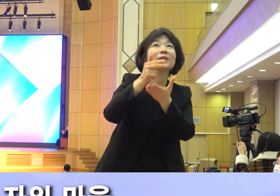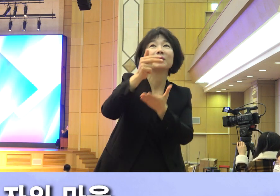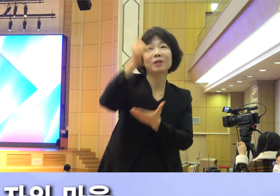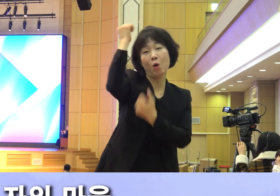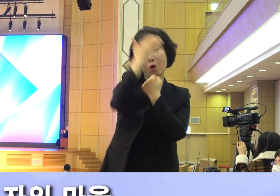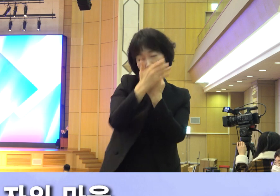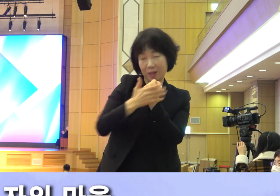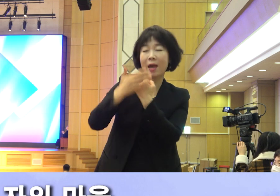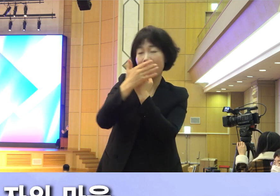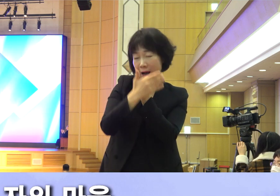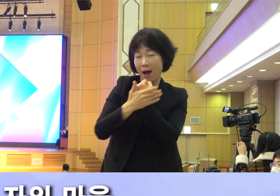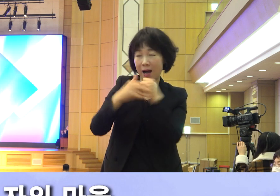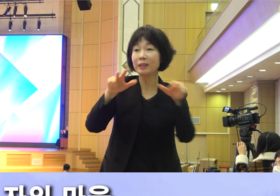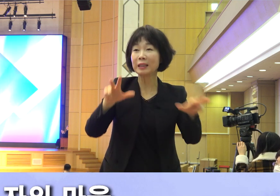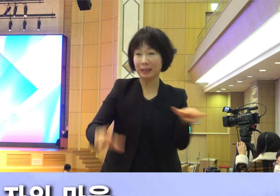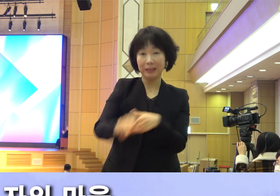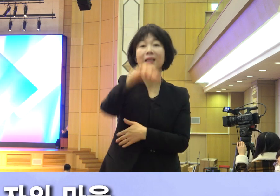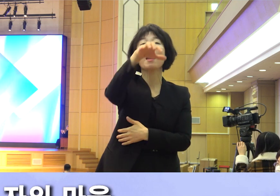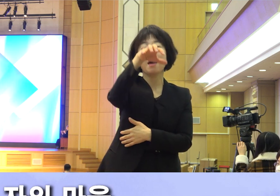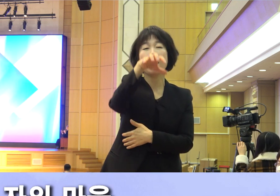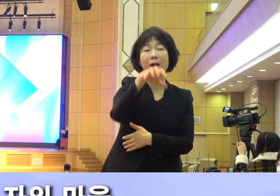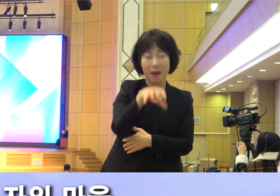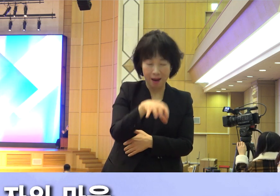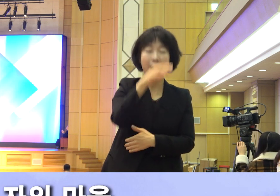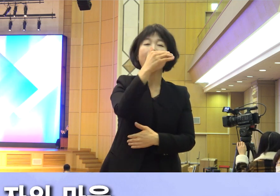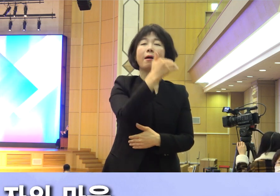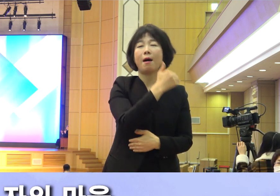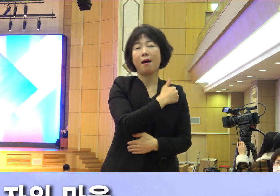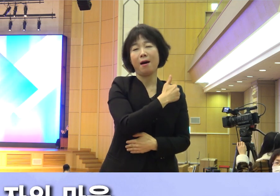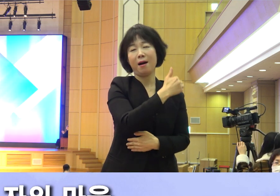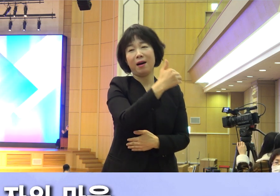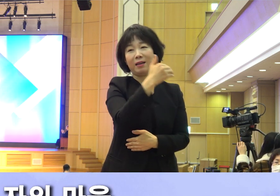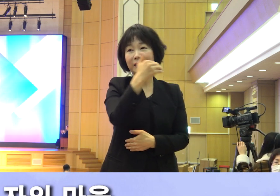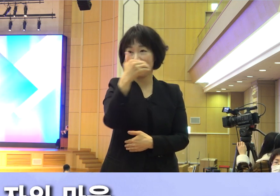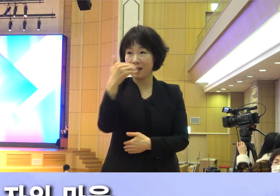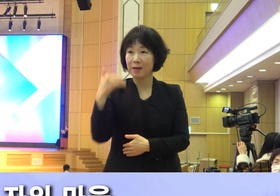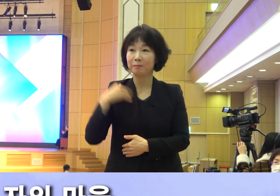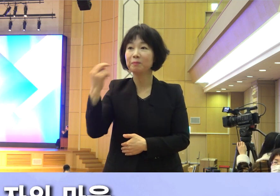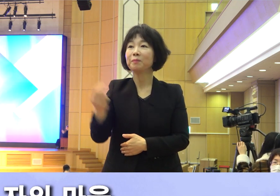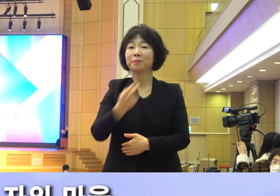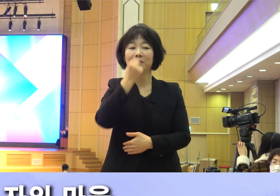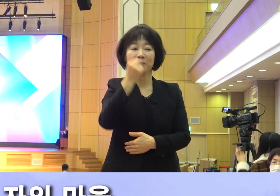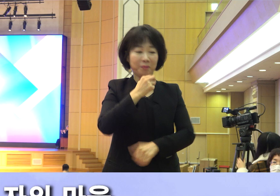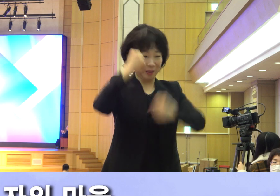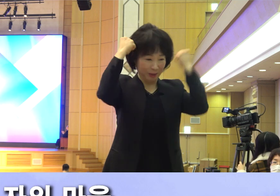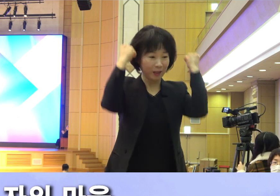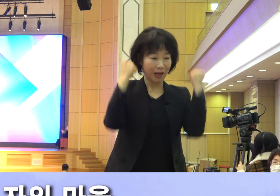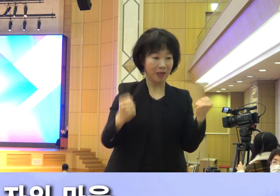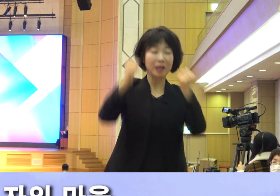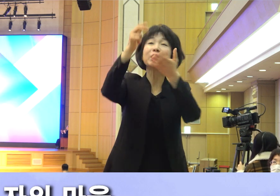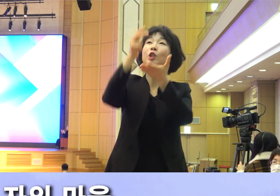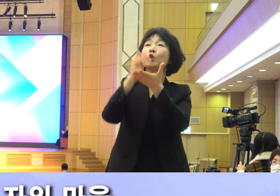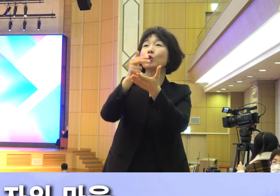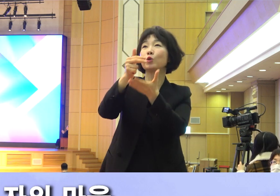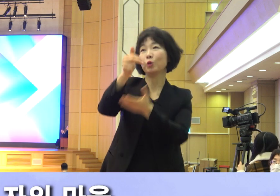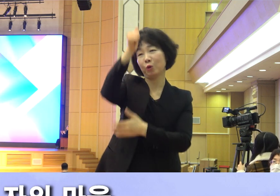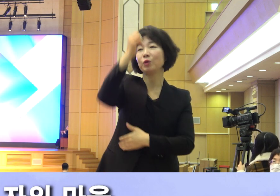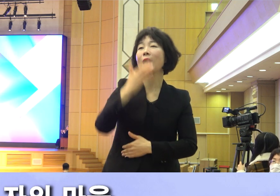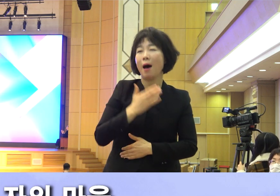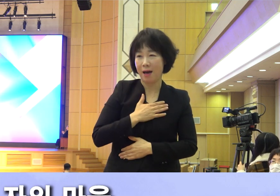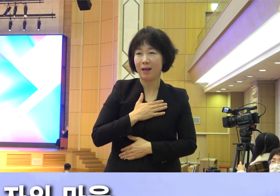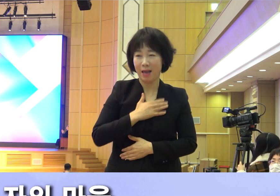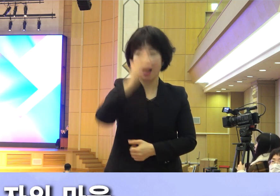은혜가 이곳에 가득해 살아계신 주 살아계신